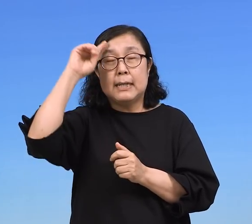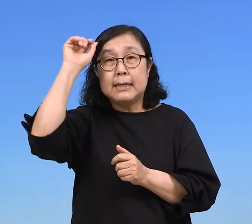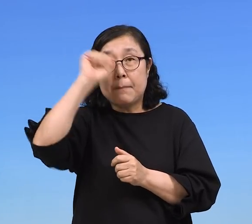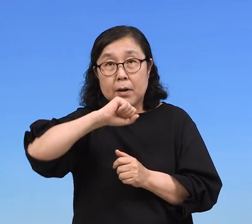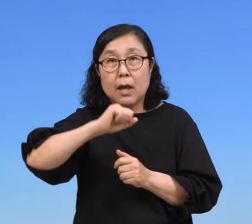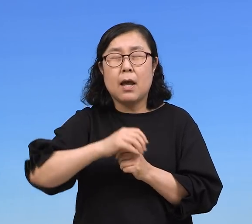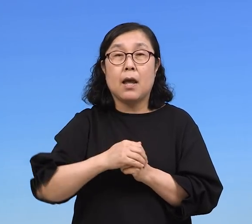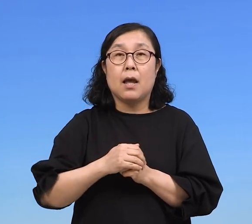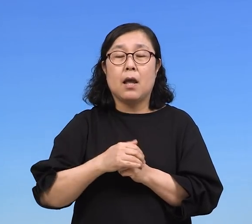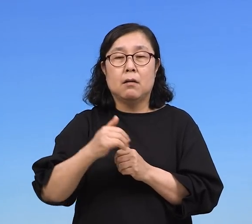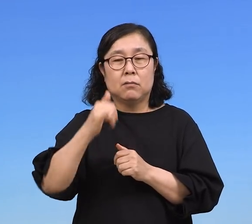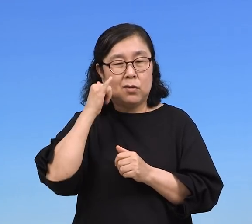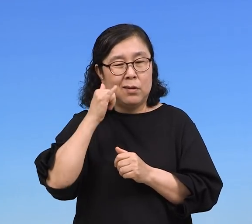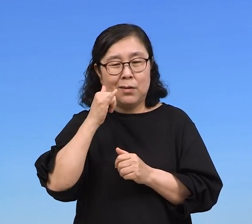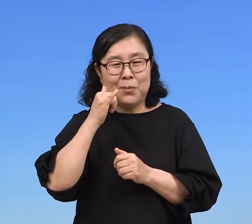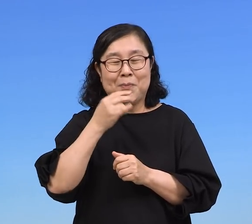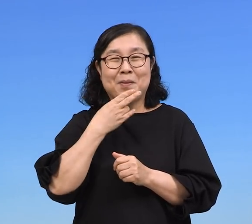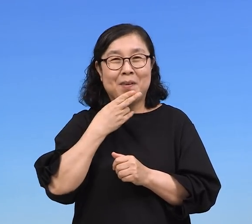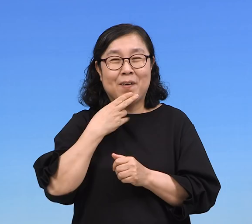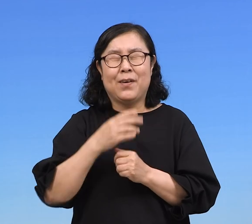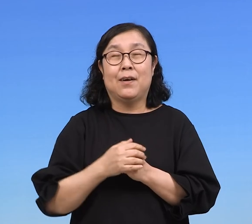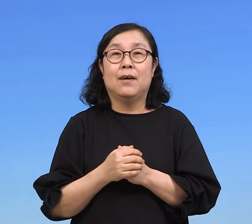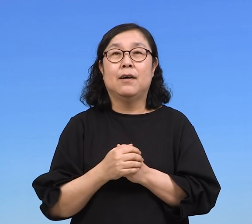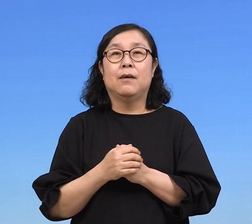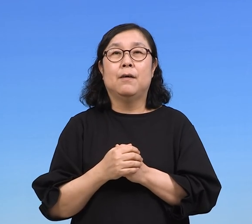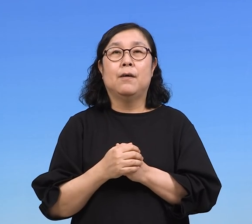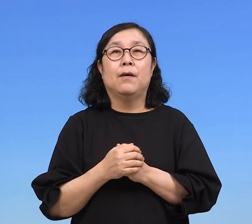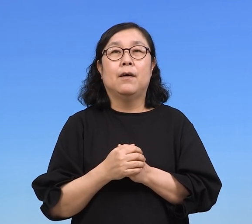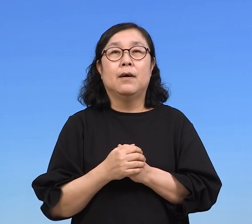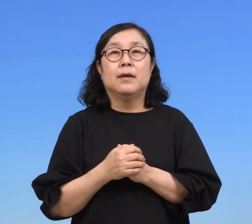이 새벽에 뭐 전화 오는 데가 있습니까?